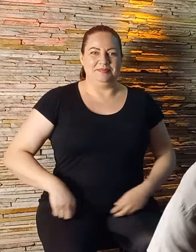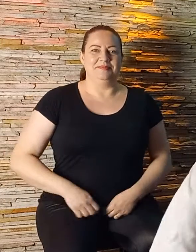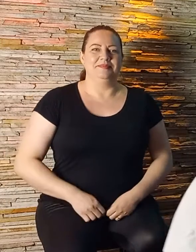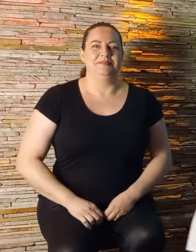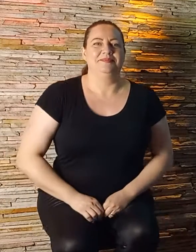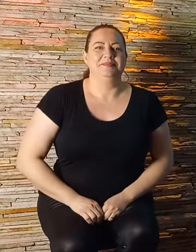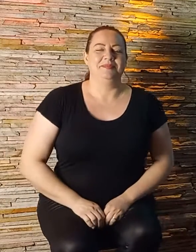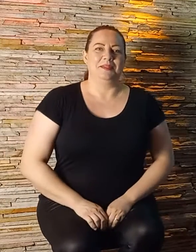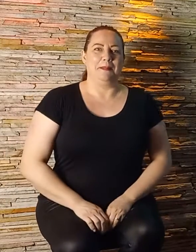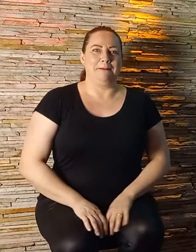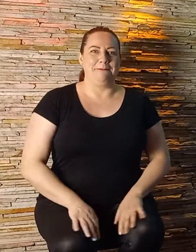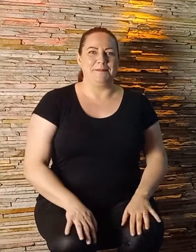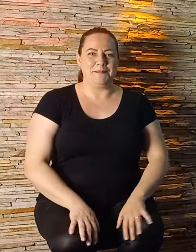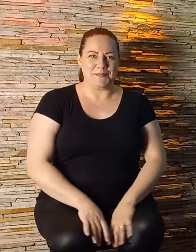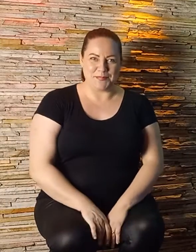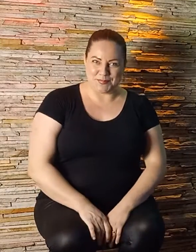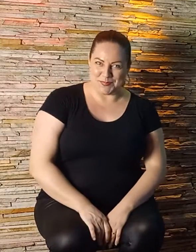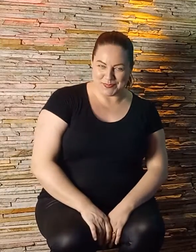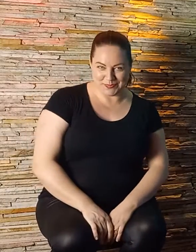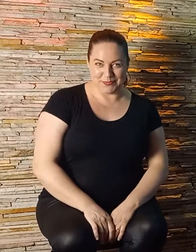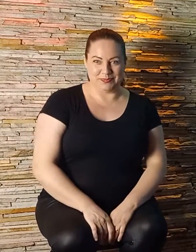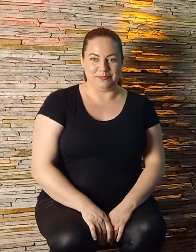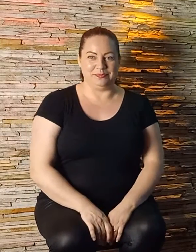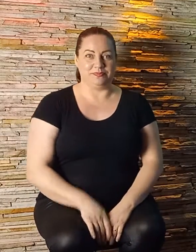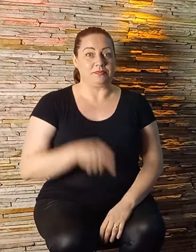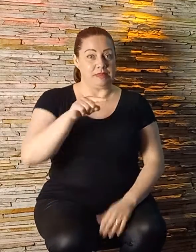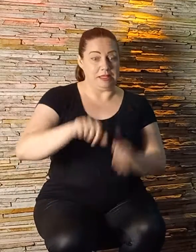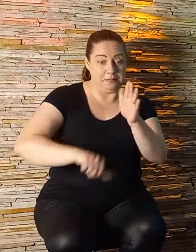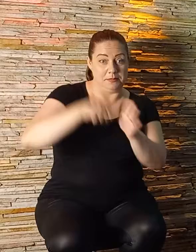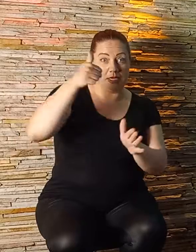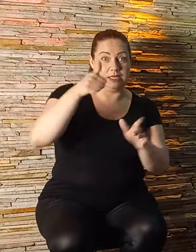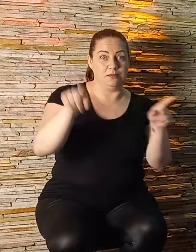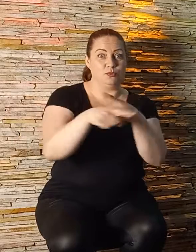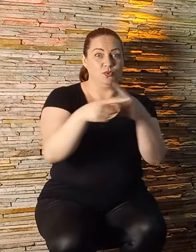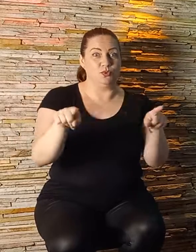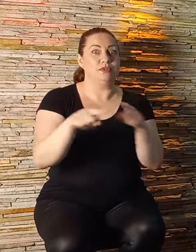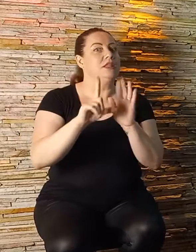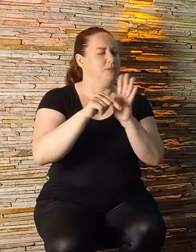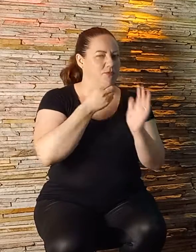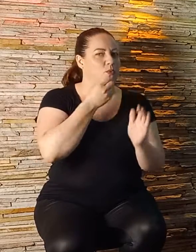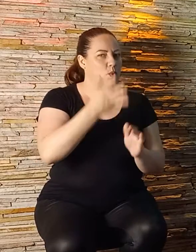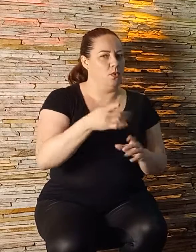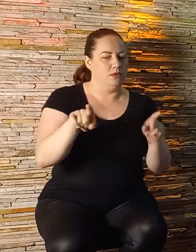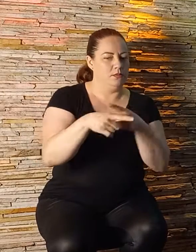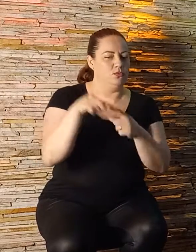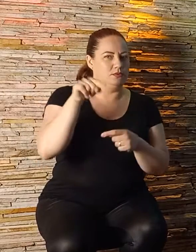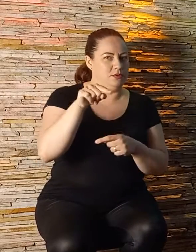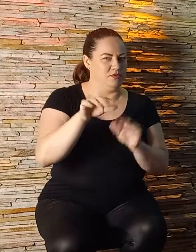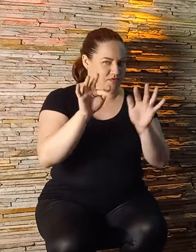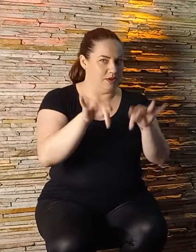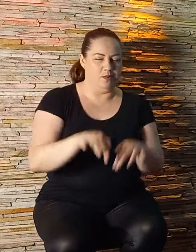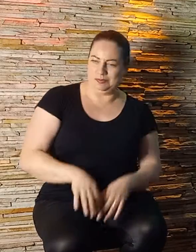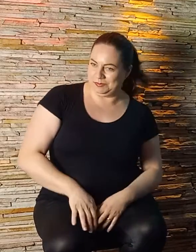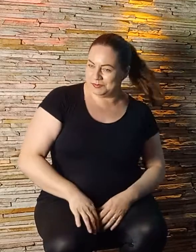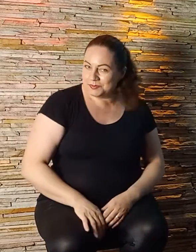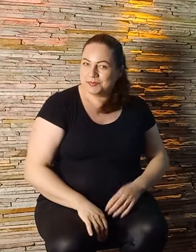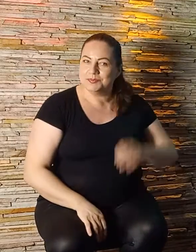e a gente que loucura isso é a primeira música agora eu vou depois eu vou contar um pouquinho da história do beijo no